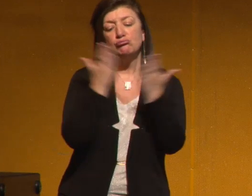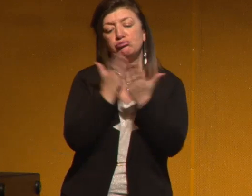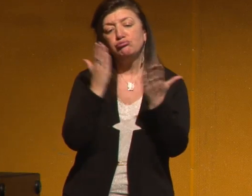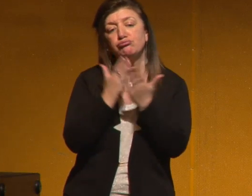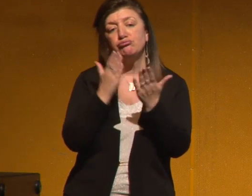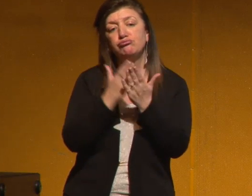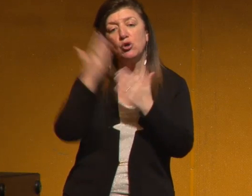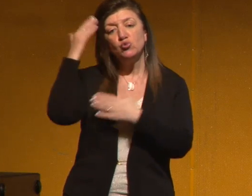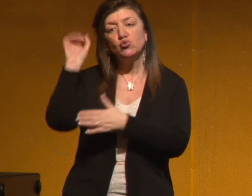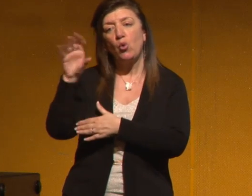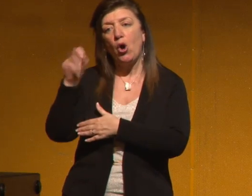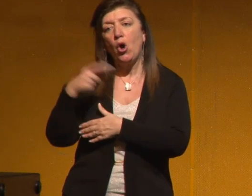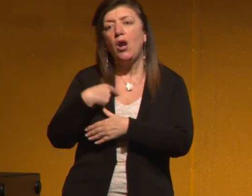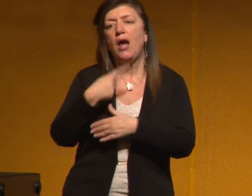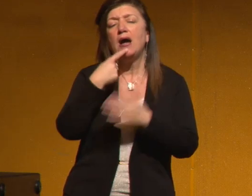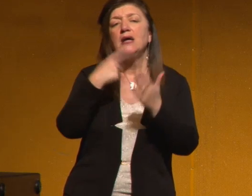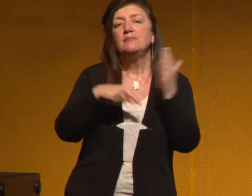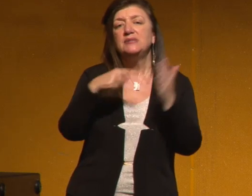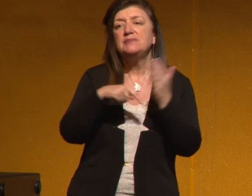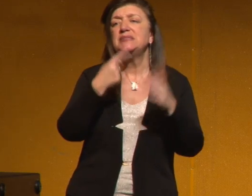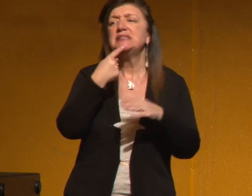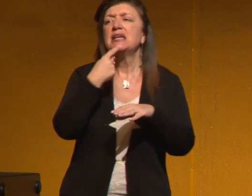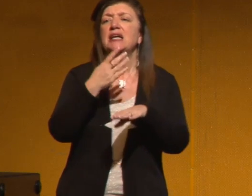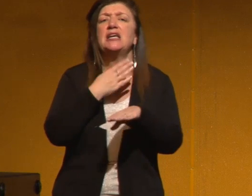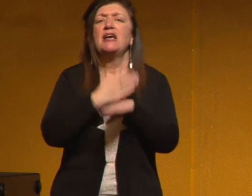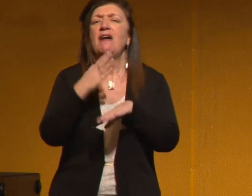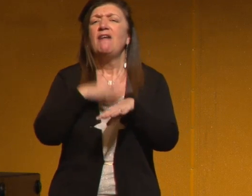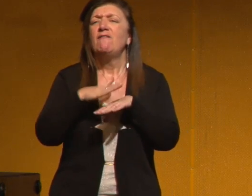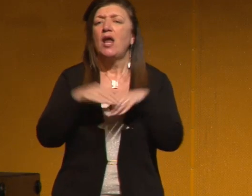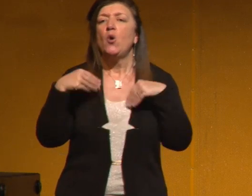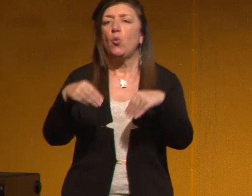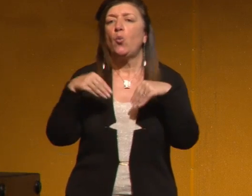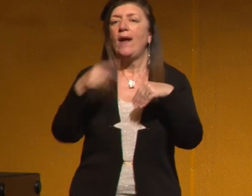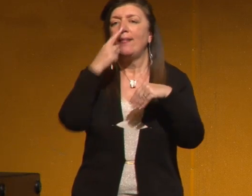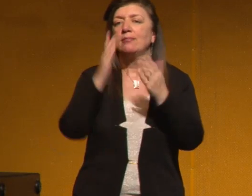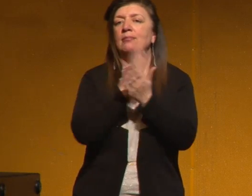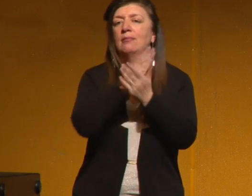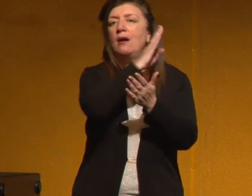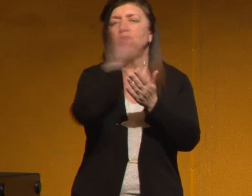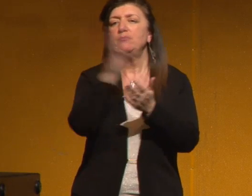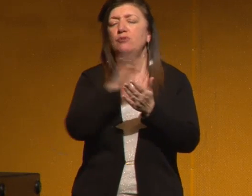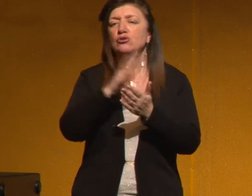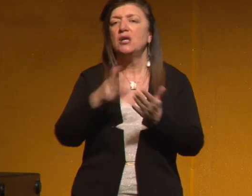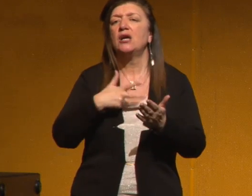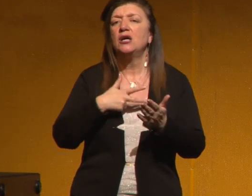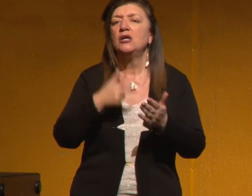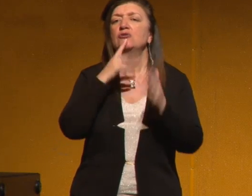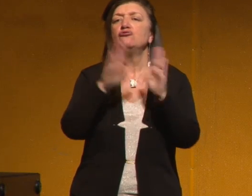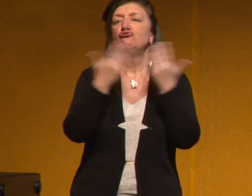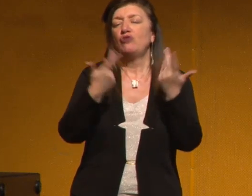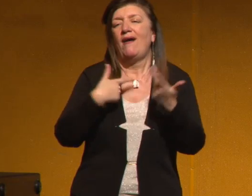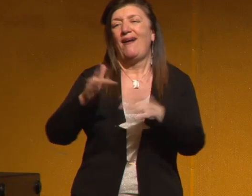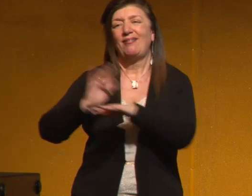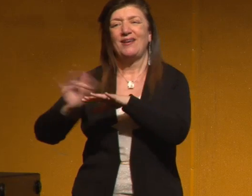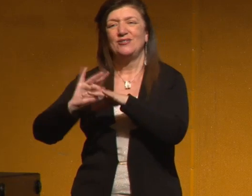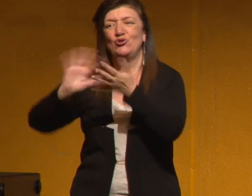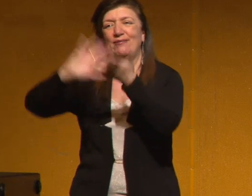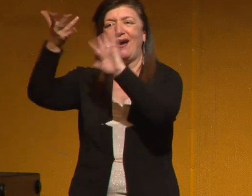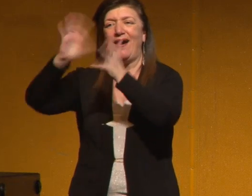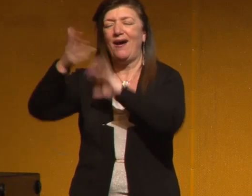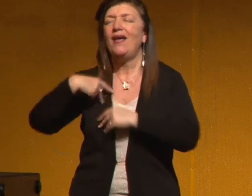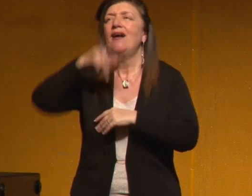idem per chi frequenta le biblioteche ma poi ci sono non solo gli ebook evoluzione digitale dei libri che sempre secondo